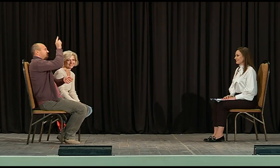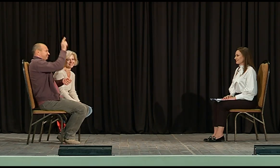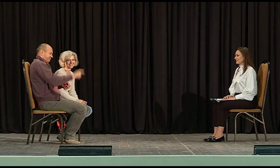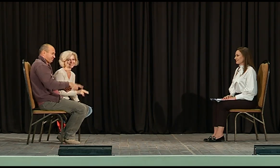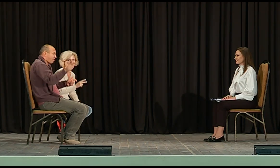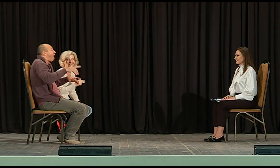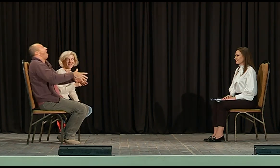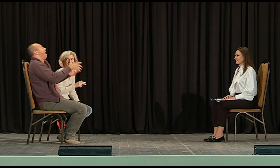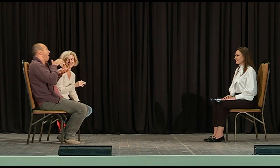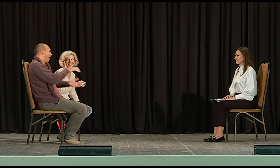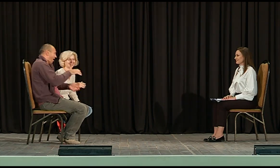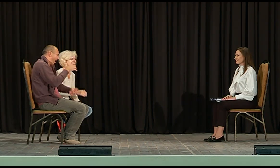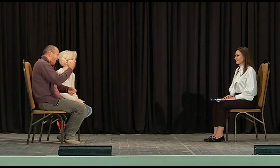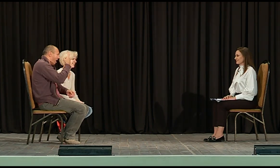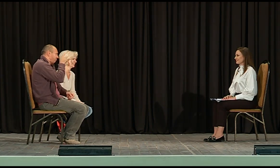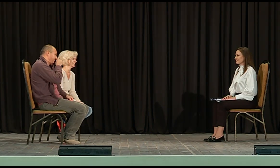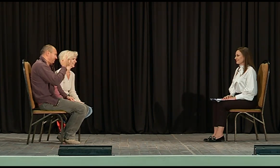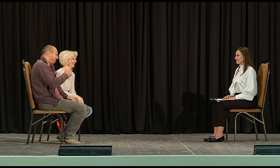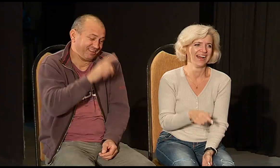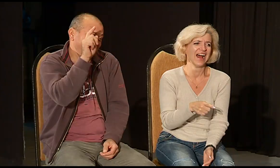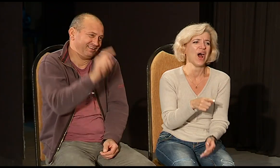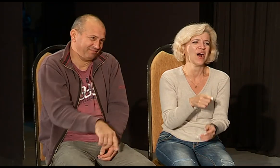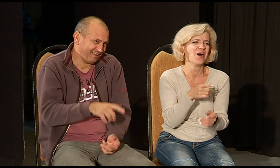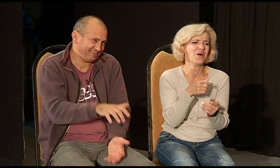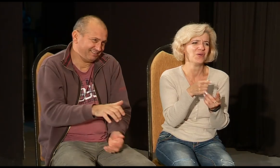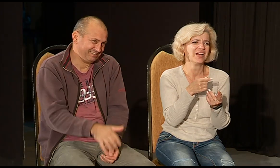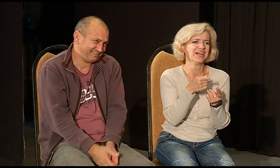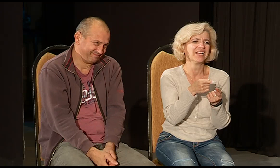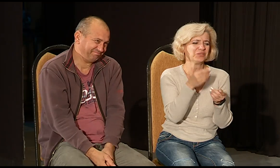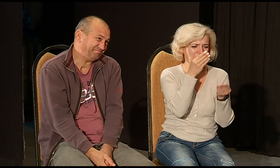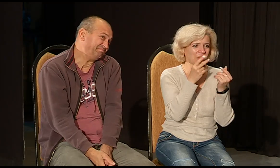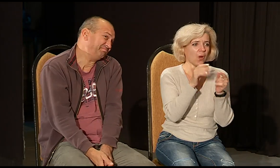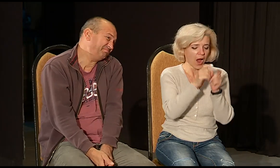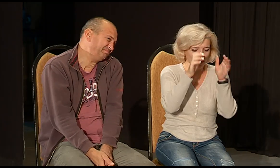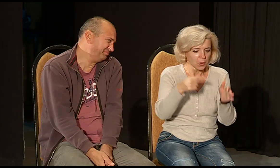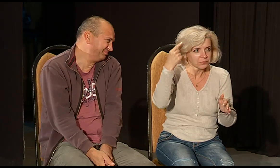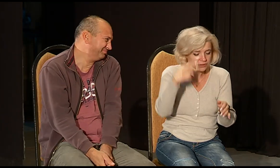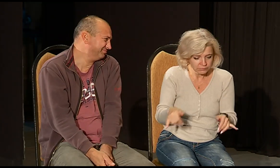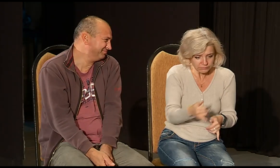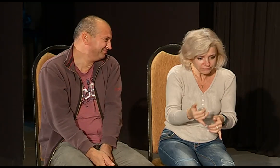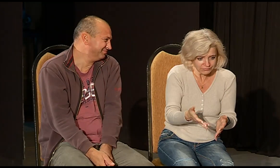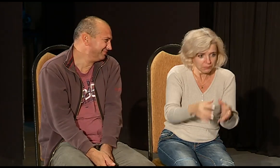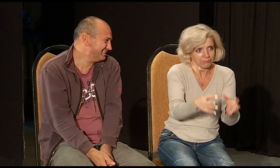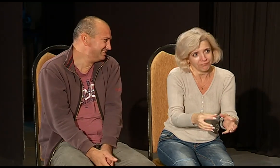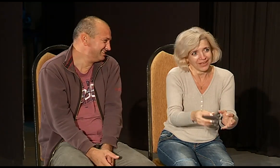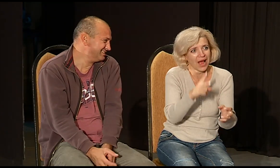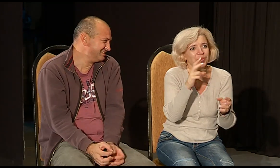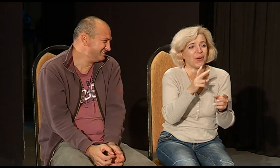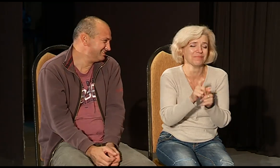porumbelul și ala a căzut înghețat jos. Și el mergea din urmă și îl împinge pe picior, îl trezea să se ridice.